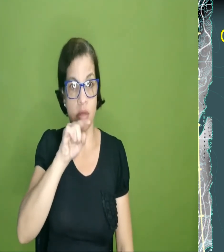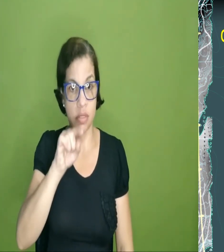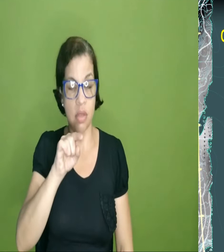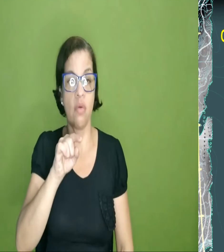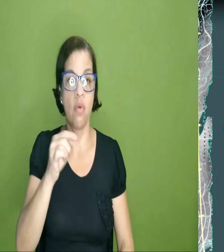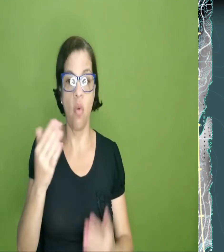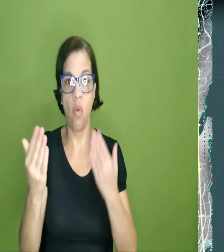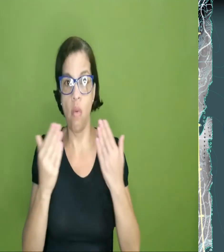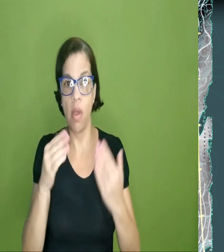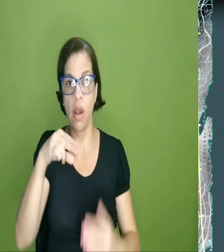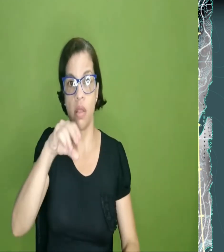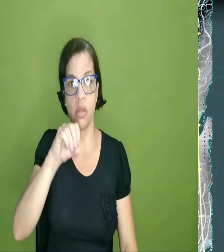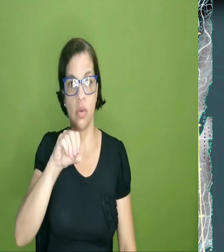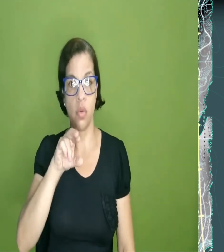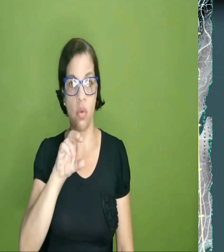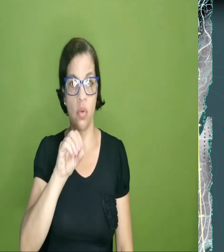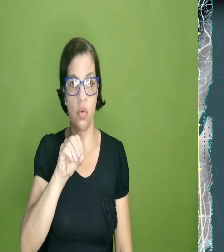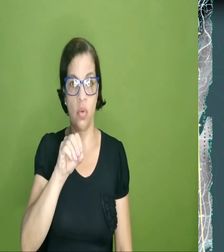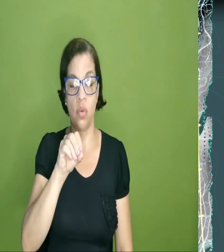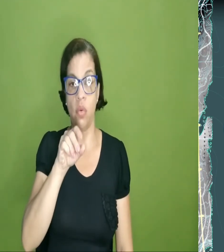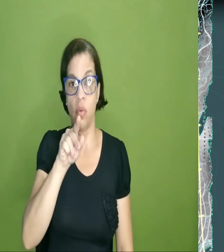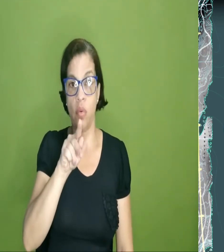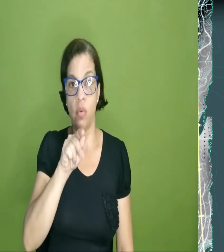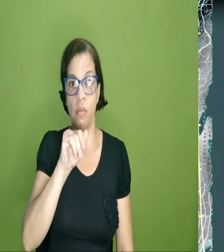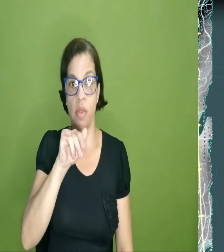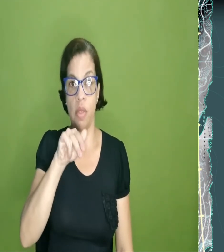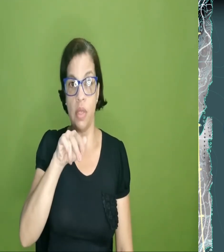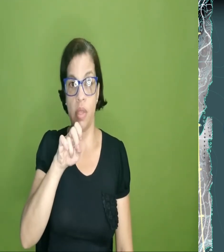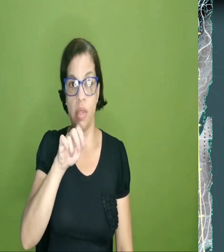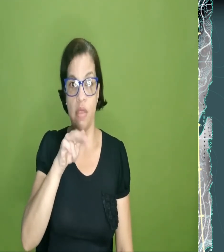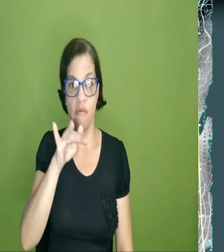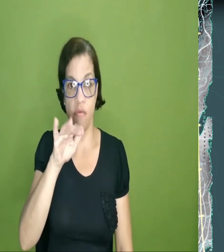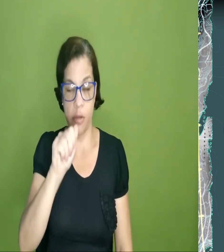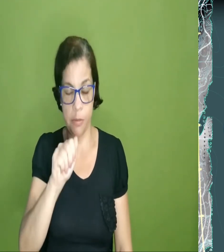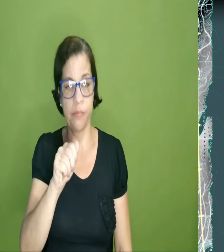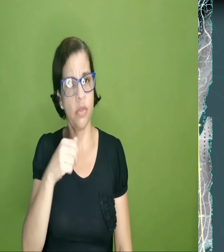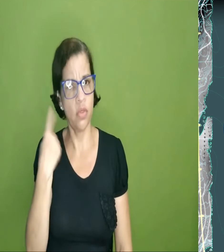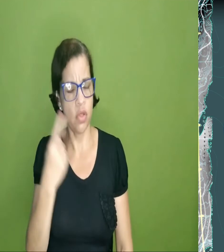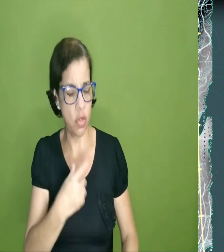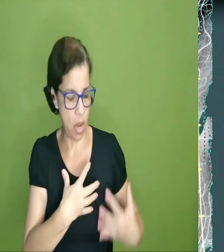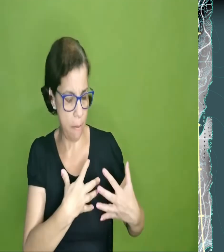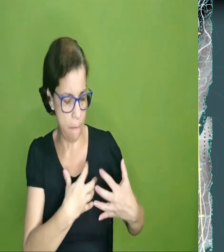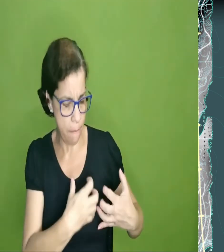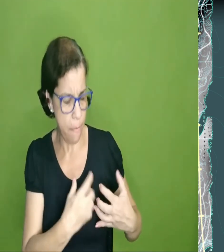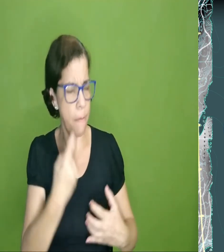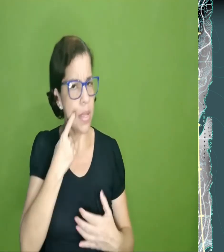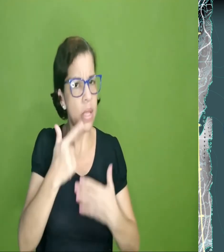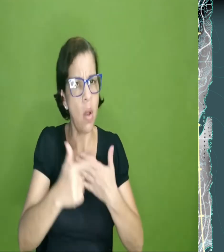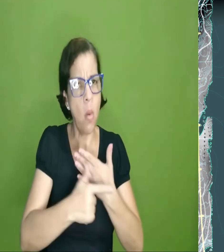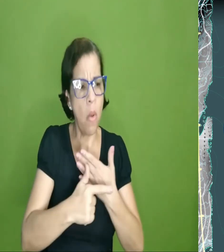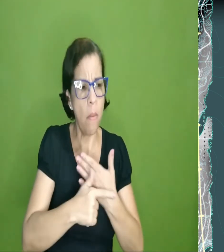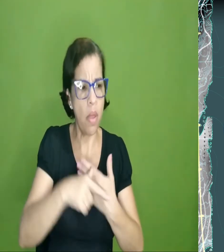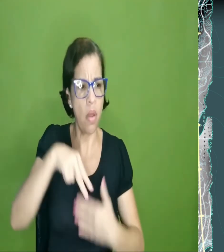norepinefrina. Já que estamos falando sobre o coração, vamos entender o papel da norepinefrina sobre